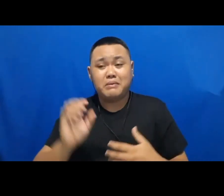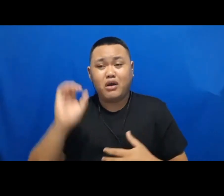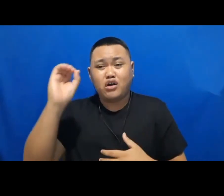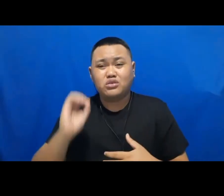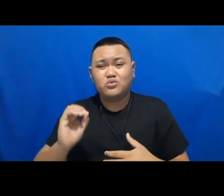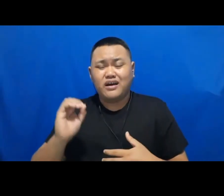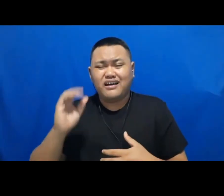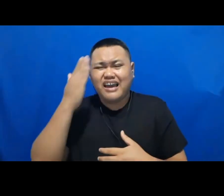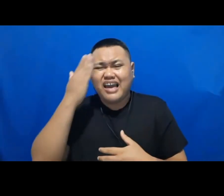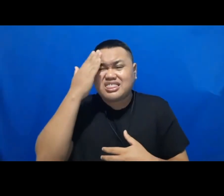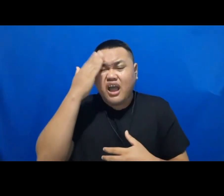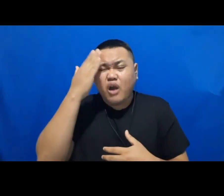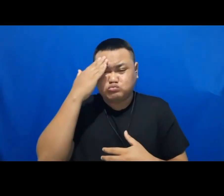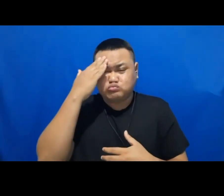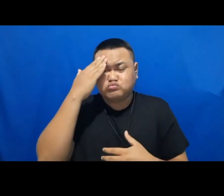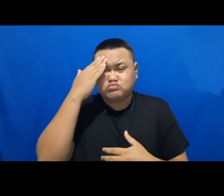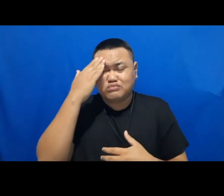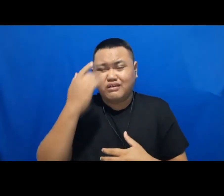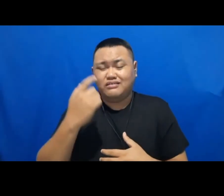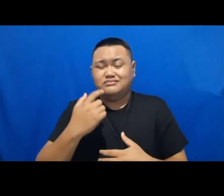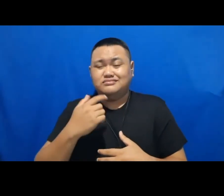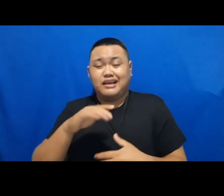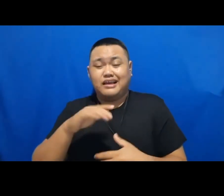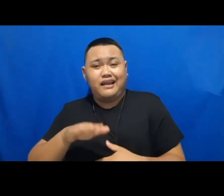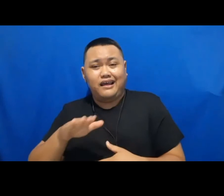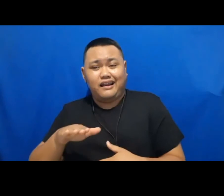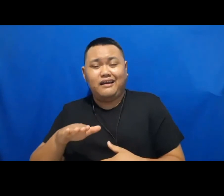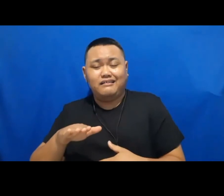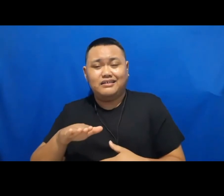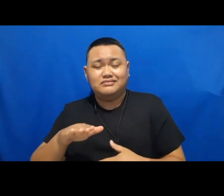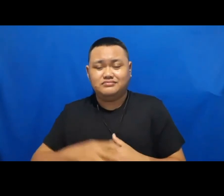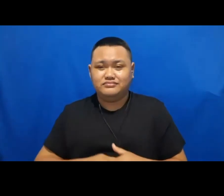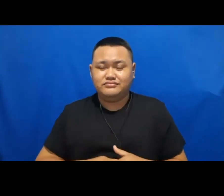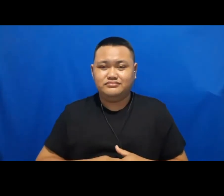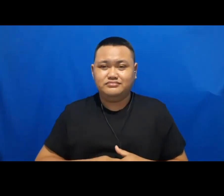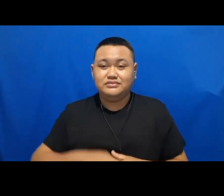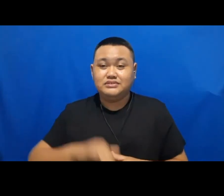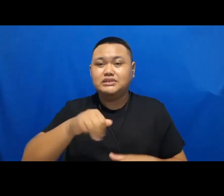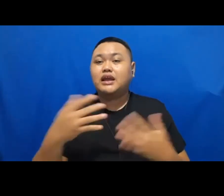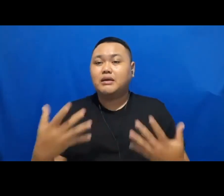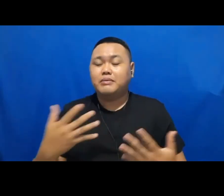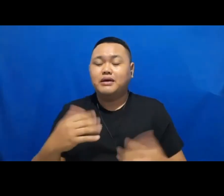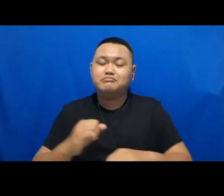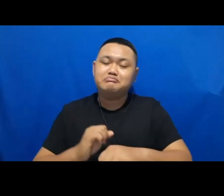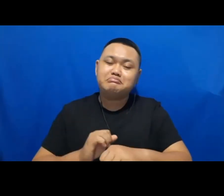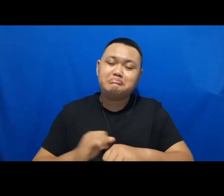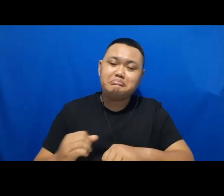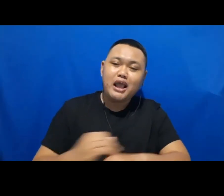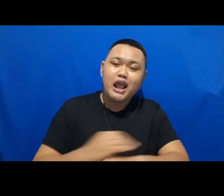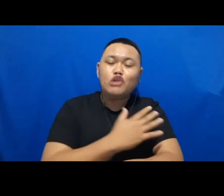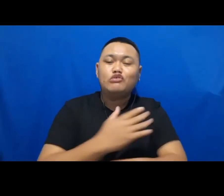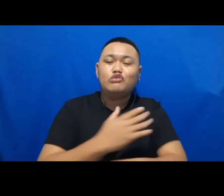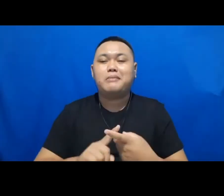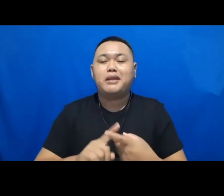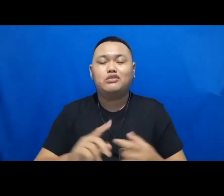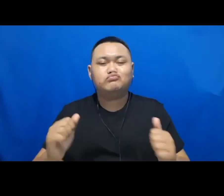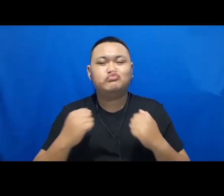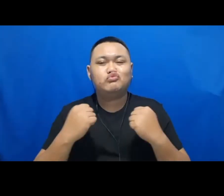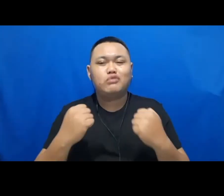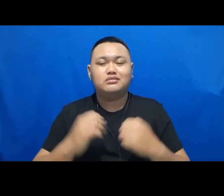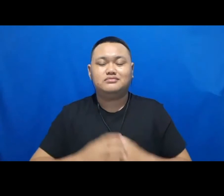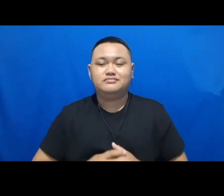dengan ini begitu ya. Seperti tadi Pak Tono juga menyampaikan, ketua OSIS-nya kok laki-laki terus nih sudah 4 tahun.